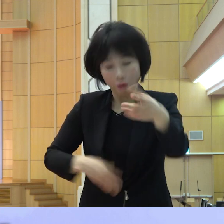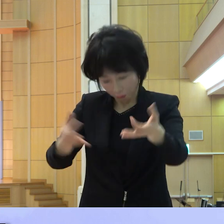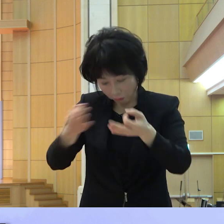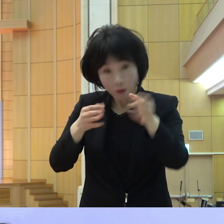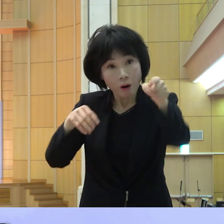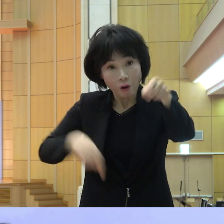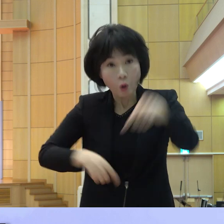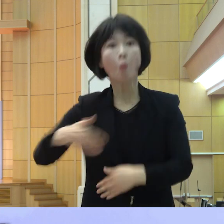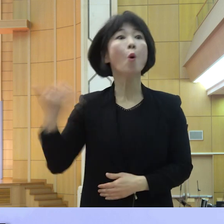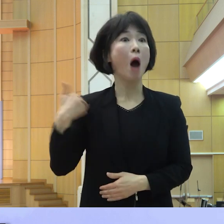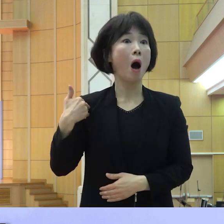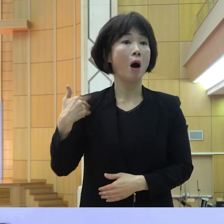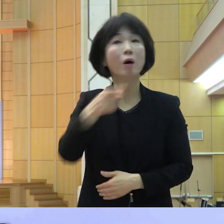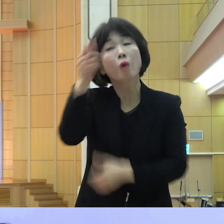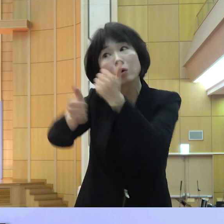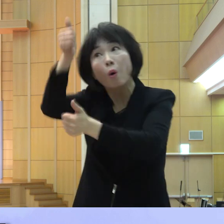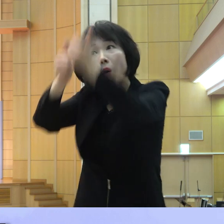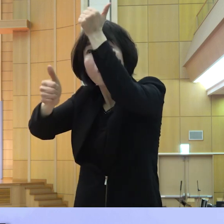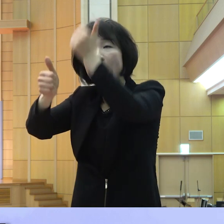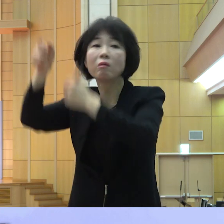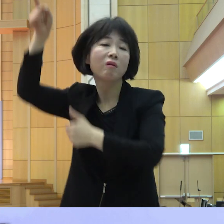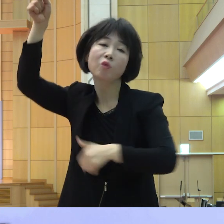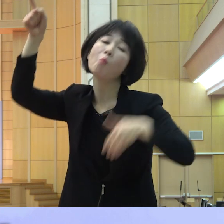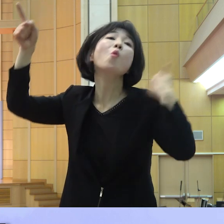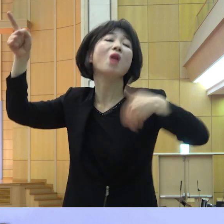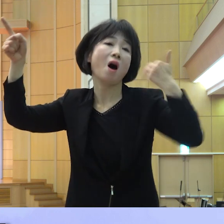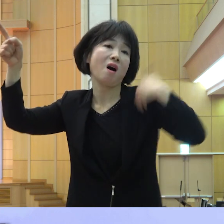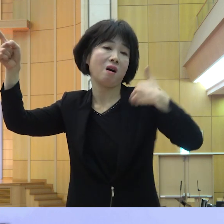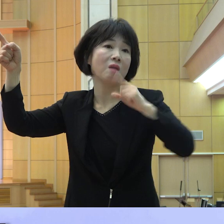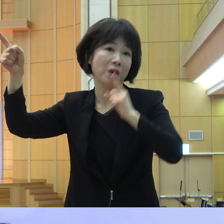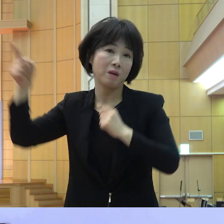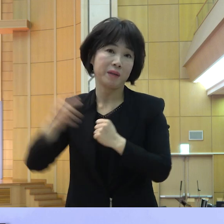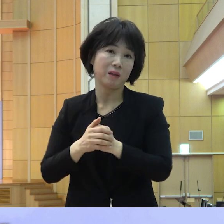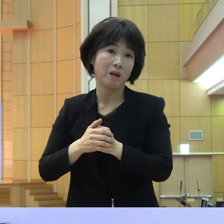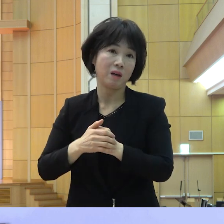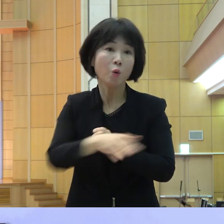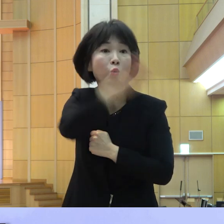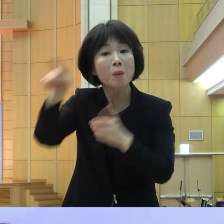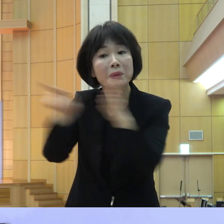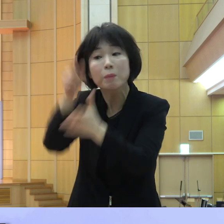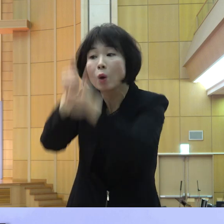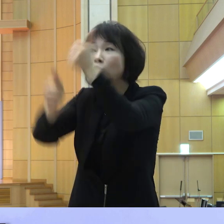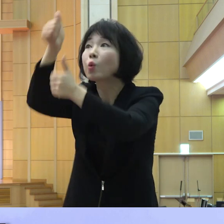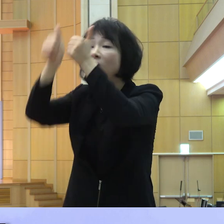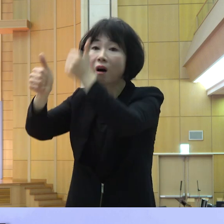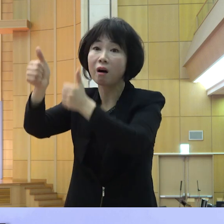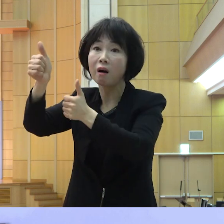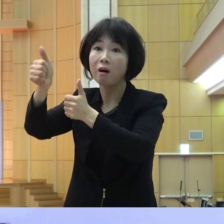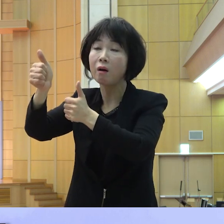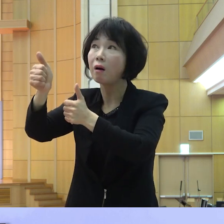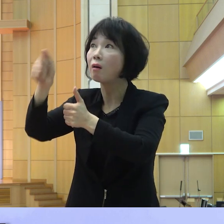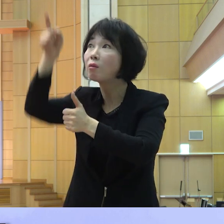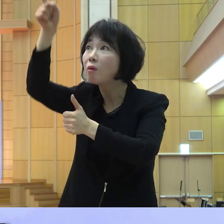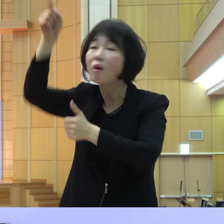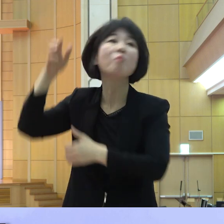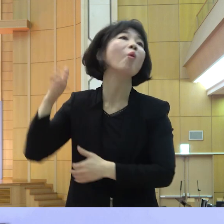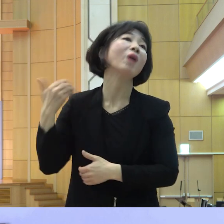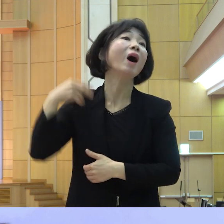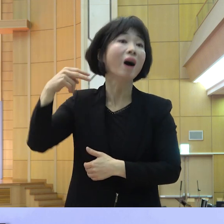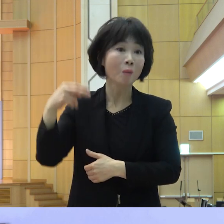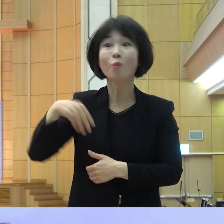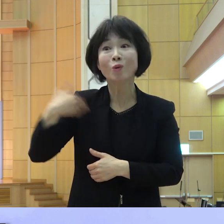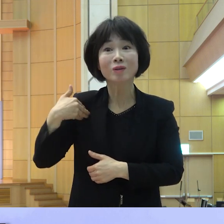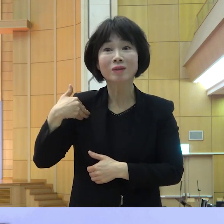알지 못하고 너 열조도 믿음의 조상 열조도 알지 못하던